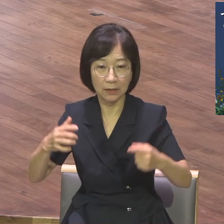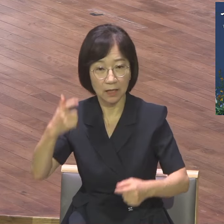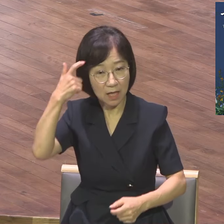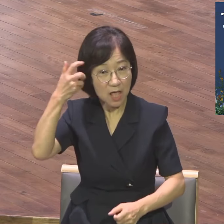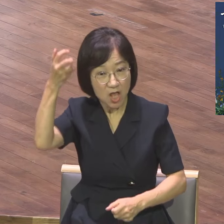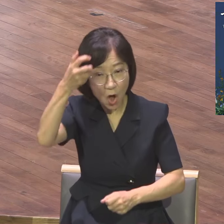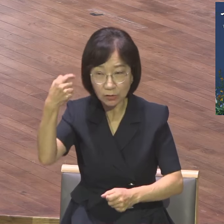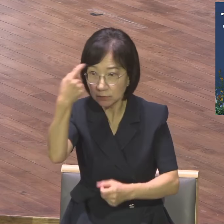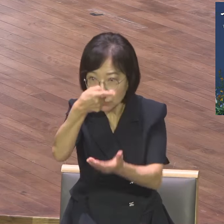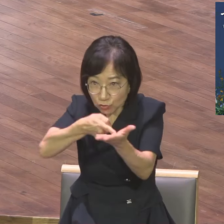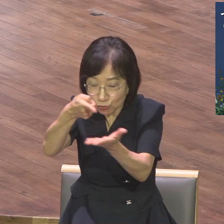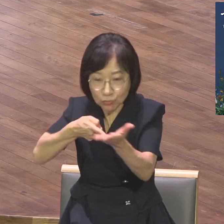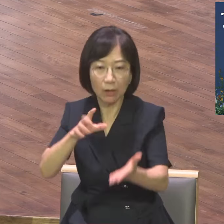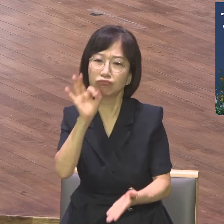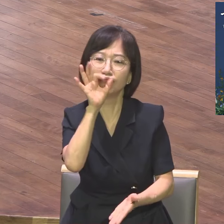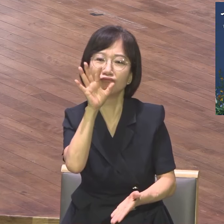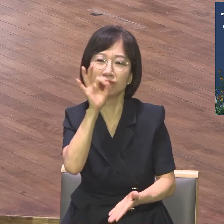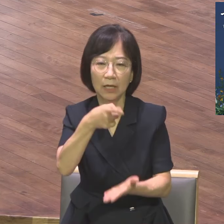돼.